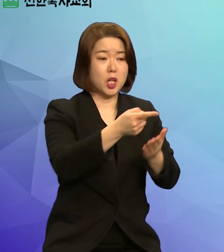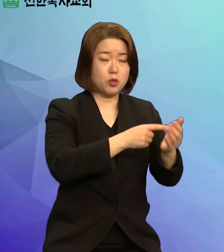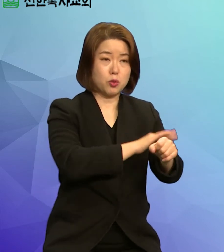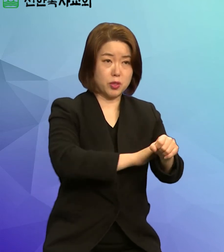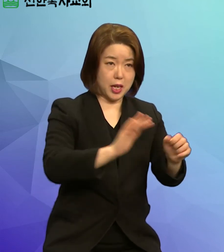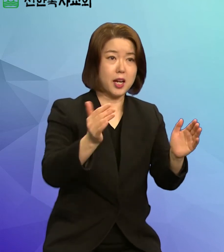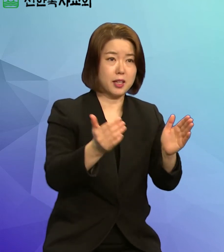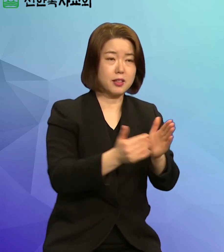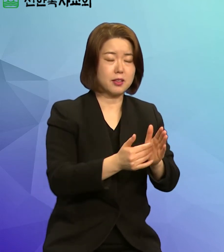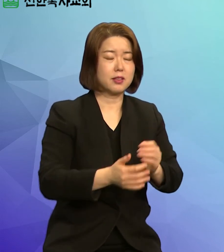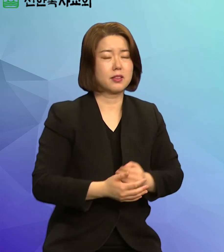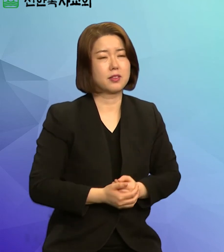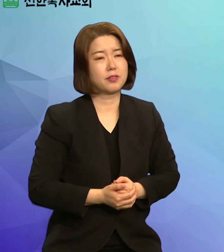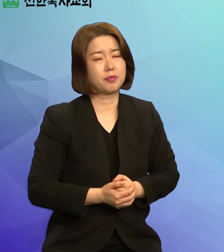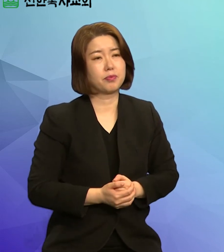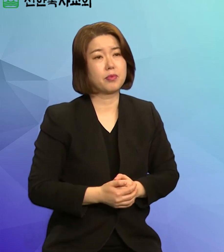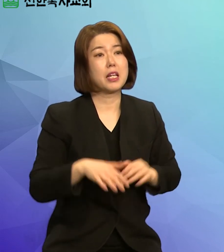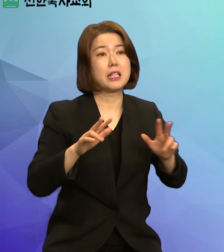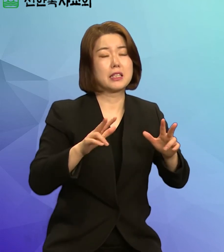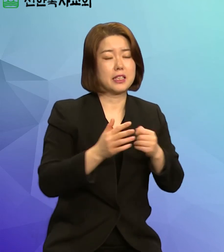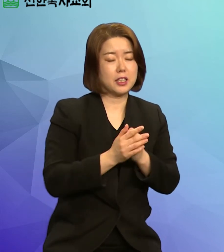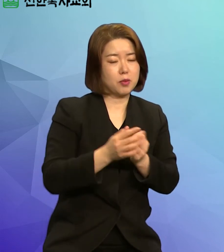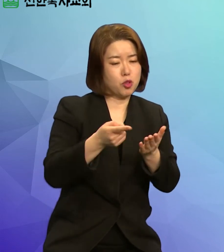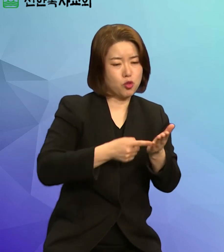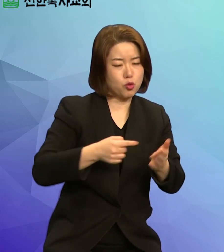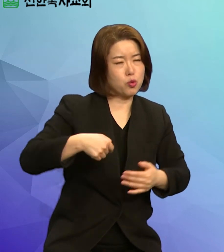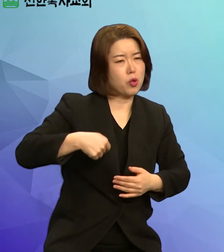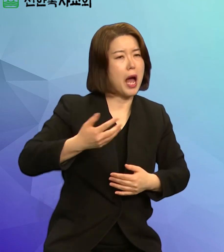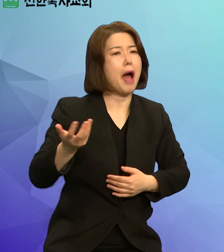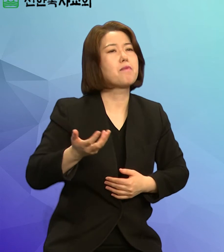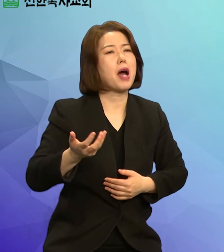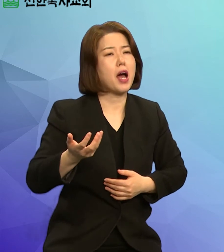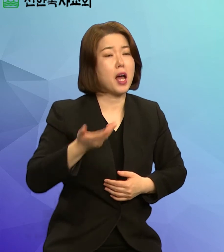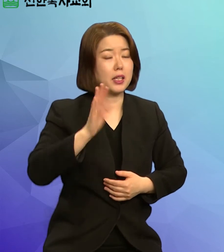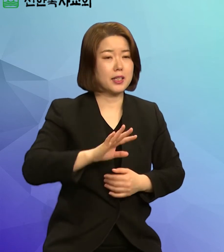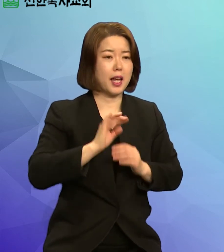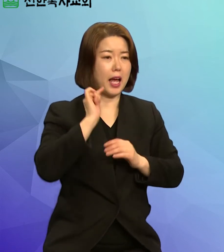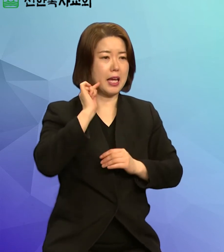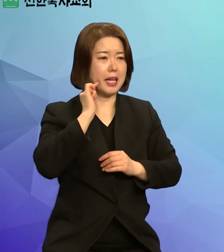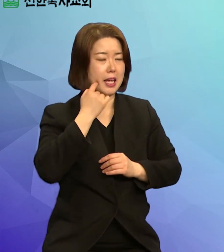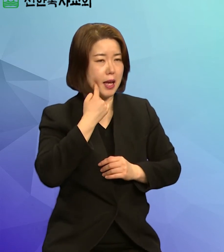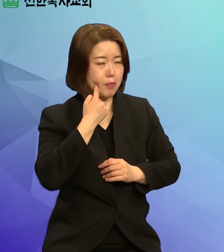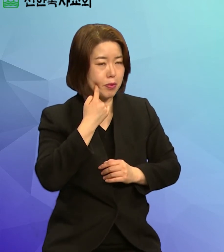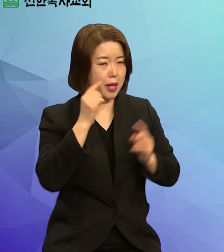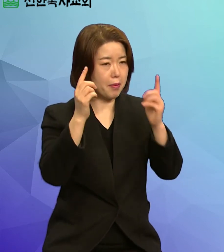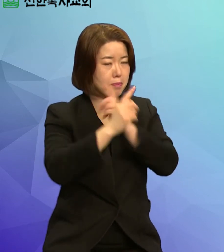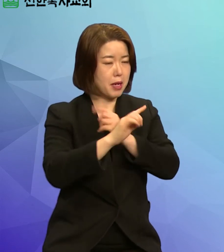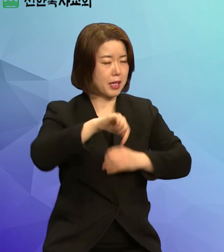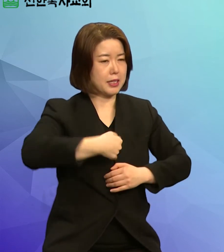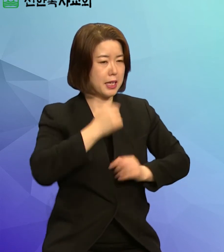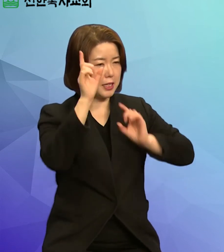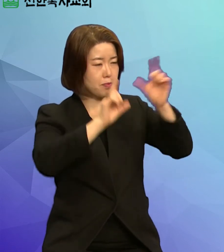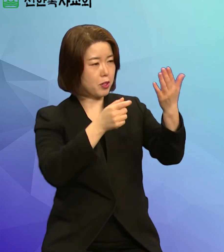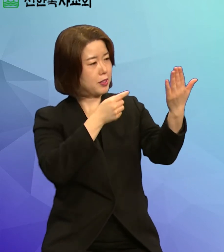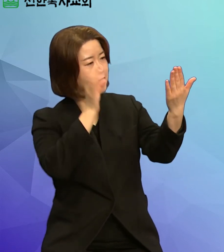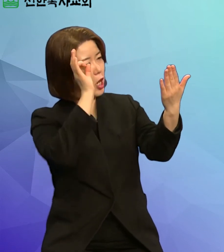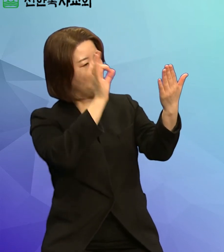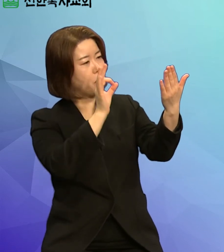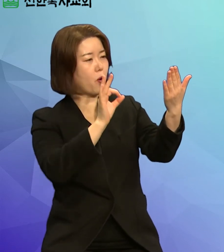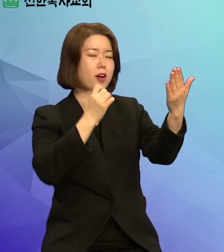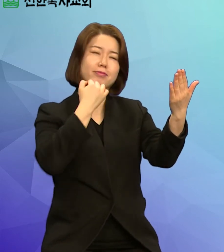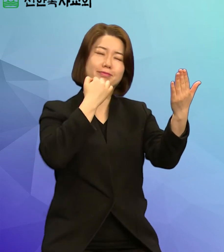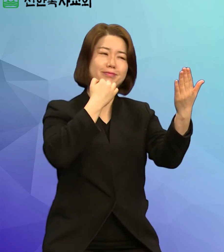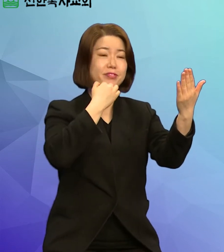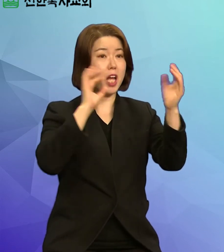잘 되었습니다. 아직은 수술자리가 아플 텐데 이쁘게 변한 거울 속에 자신 모습을 보면서 웃고 있는